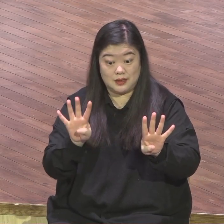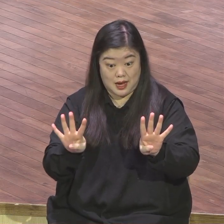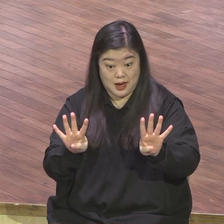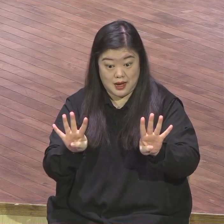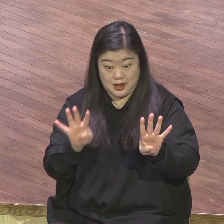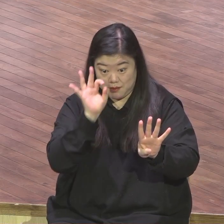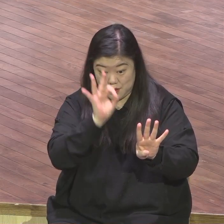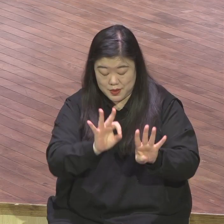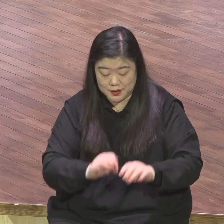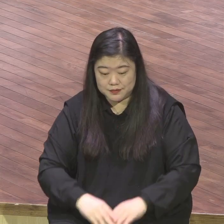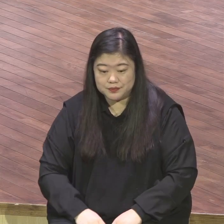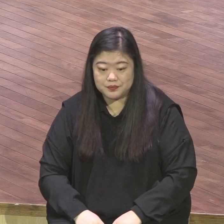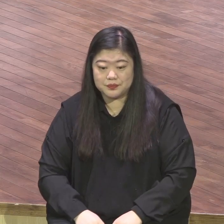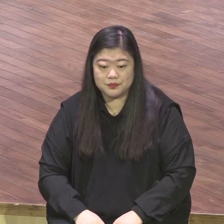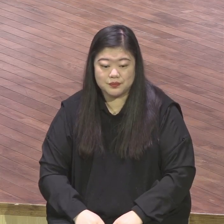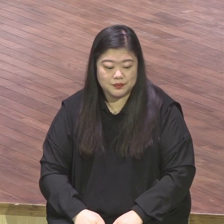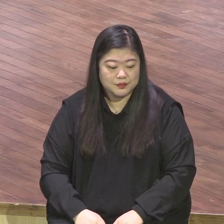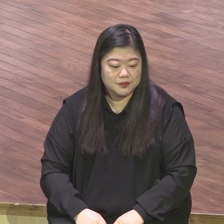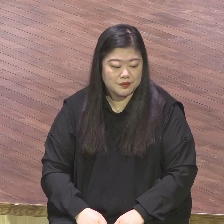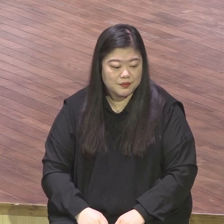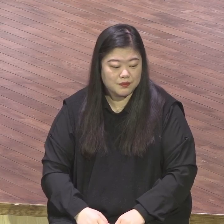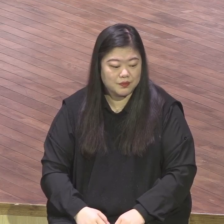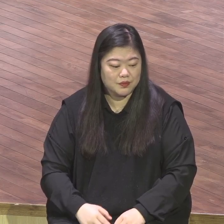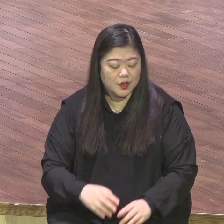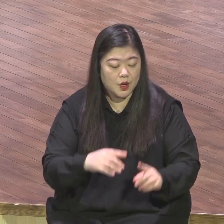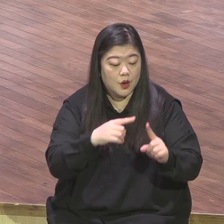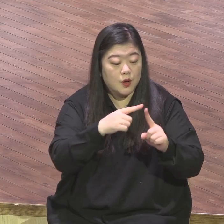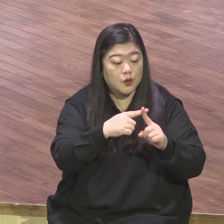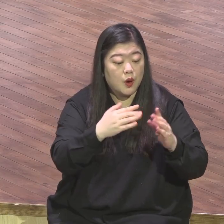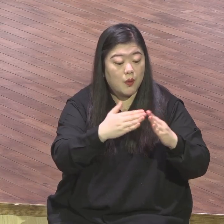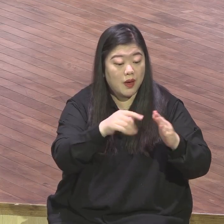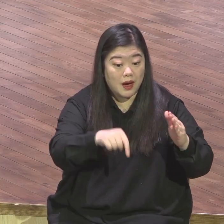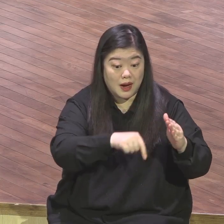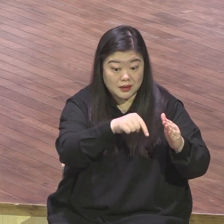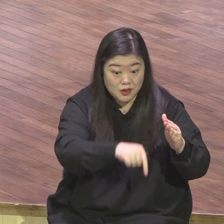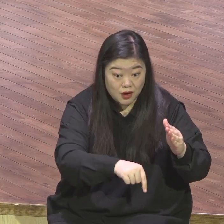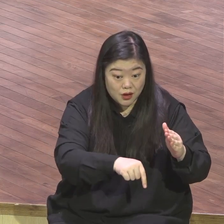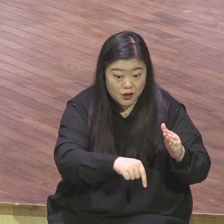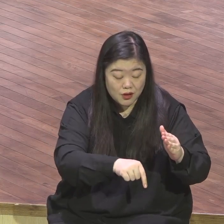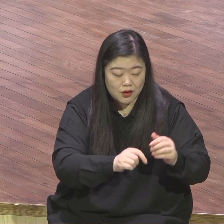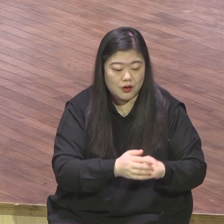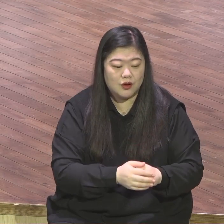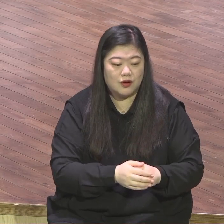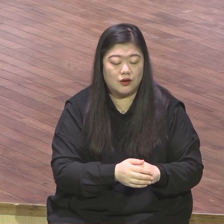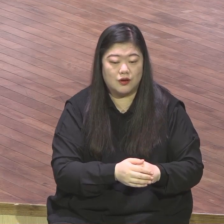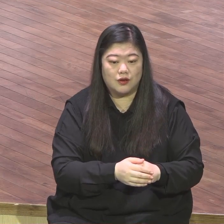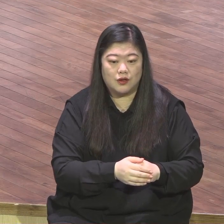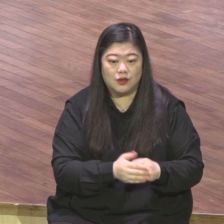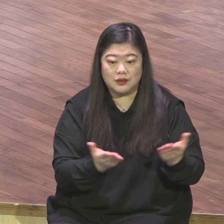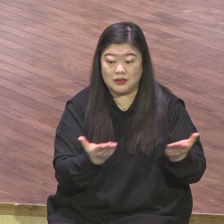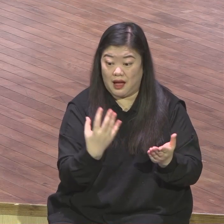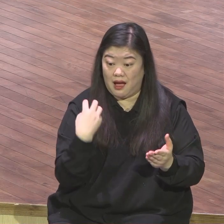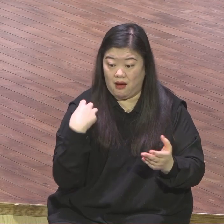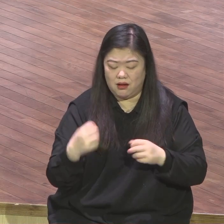언급하지만은 교회 안에서 핵심 사역자로 일하는 핵심이죠. 핵심